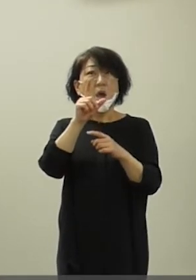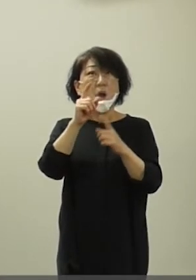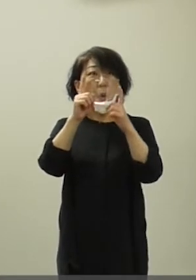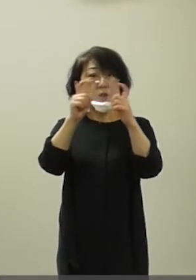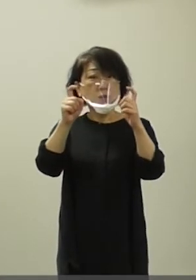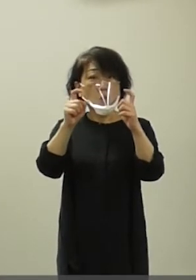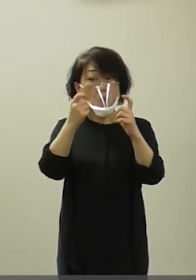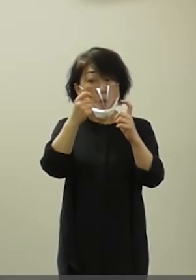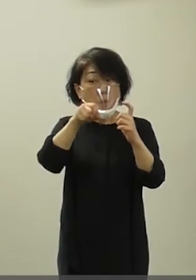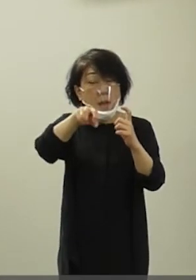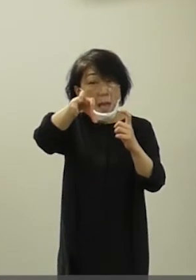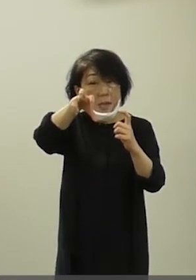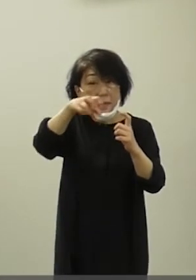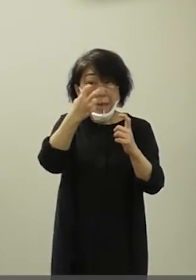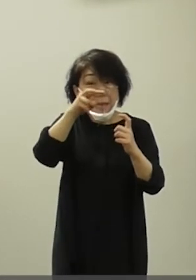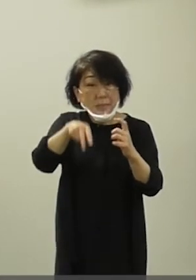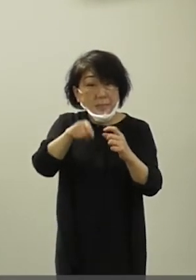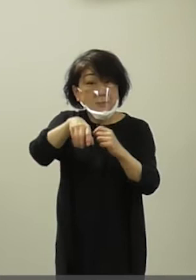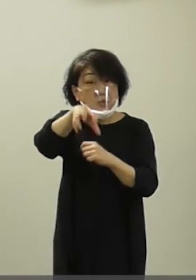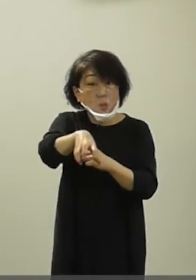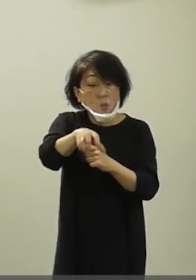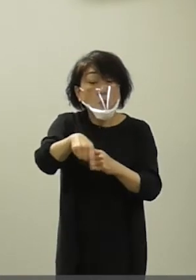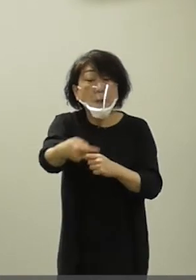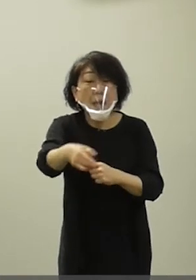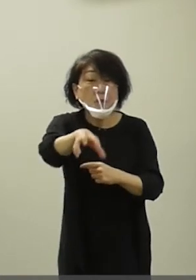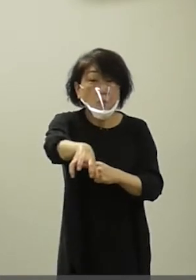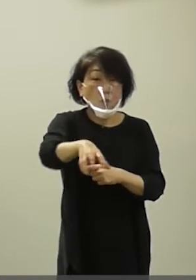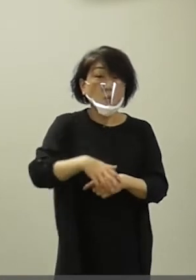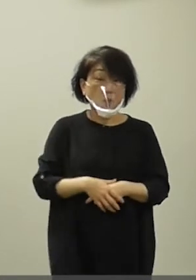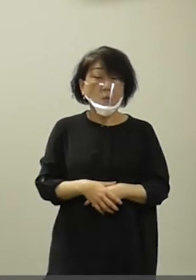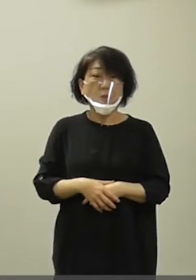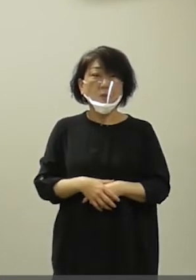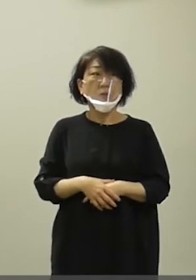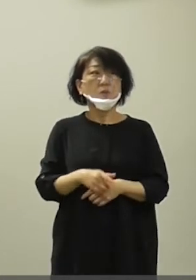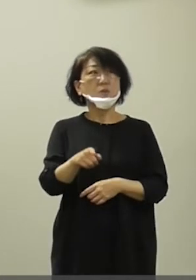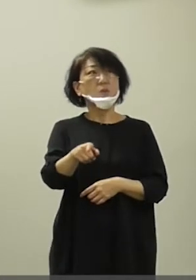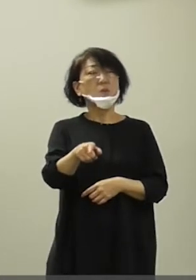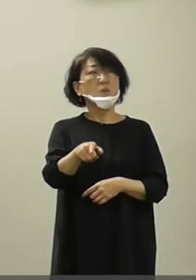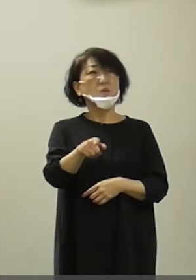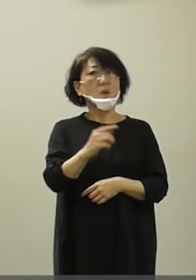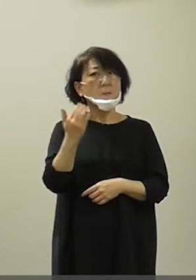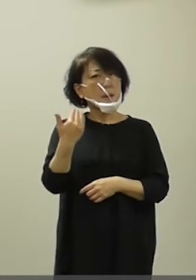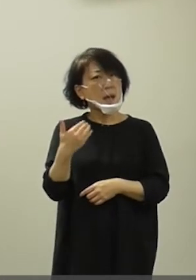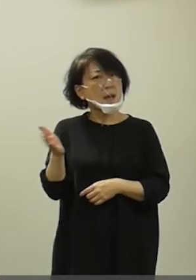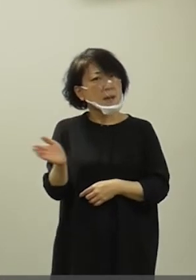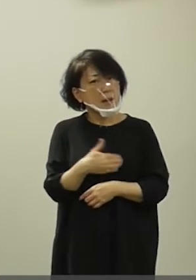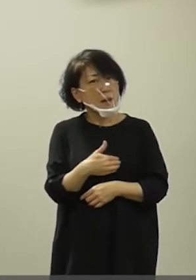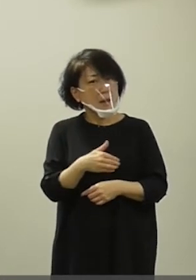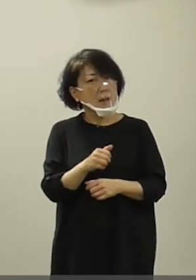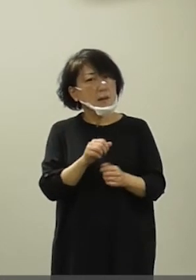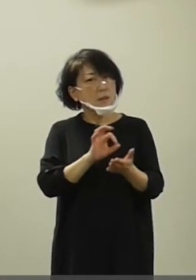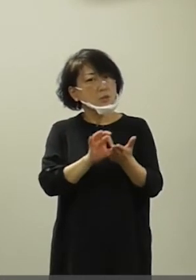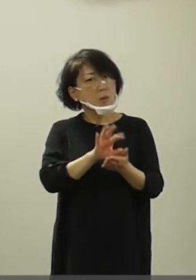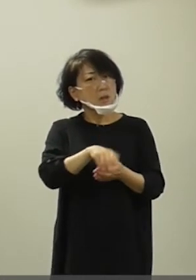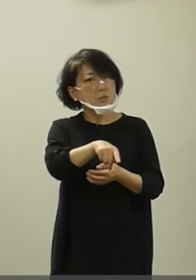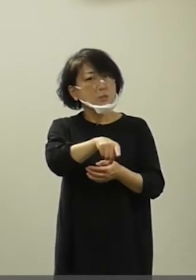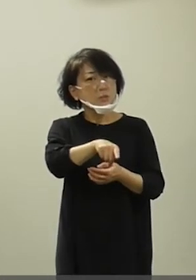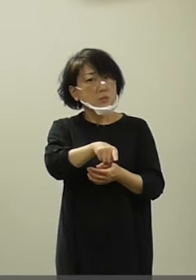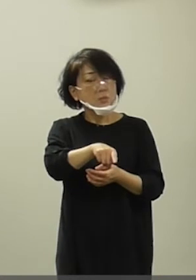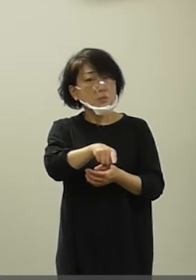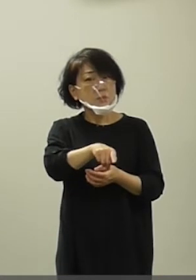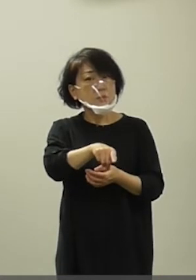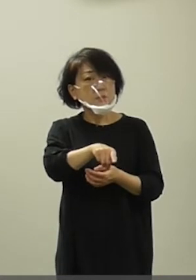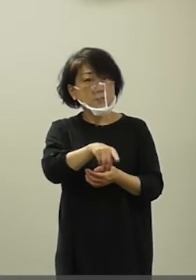のオお前のところですそれから以前から行っていただいているささやきが